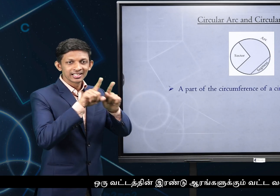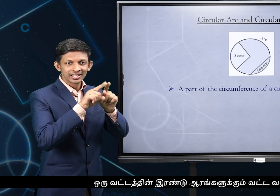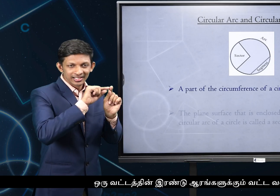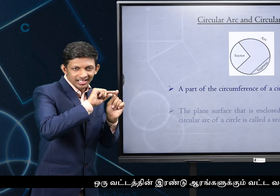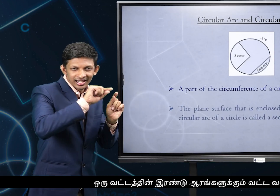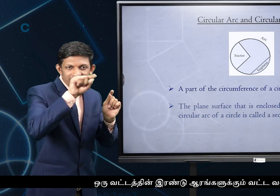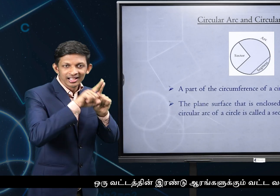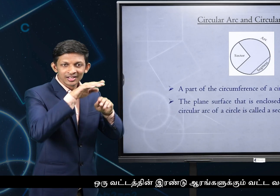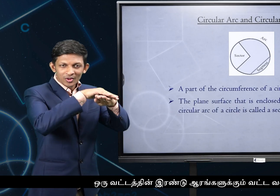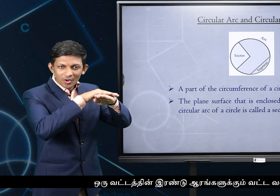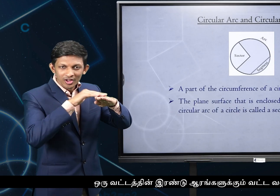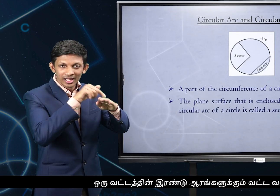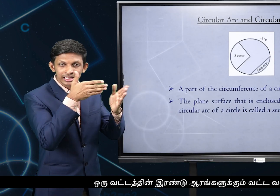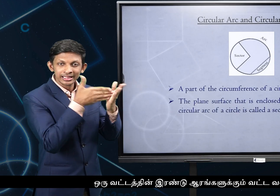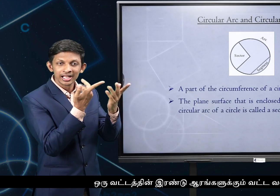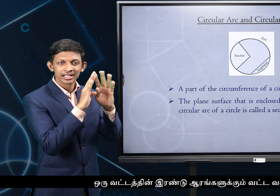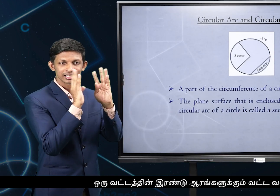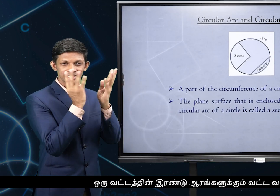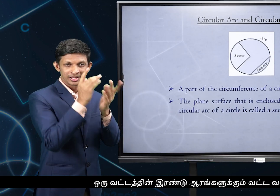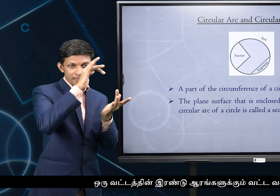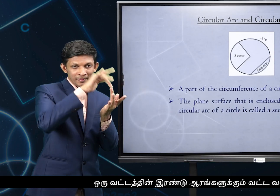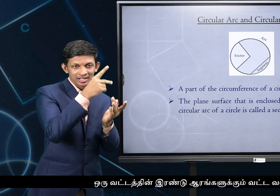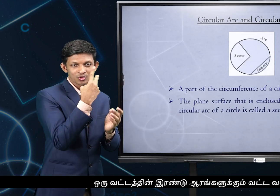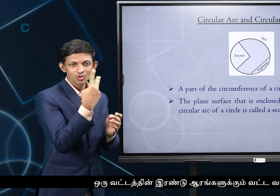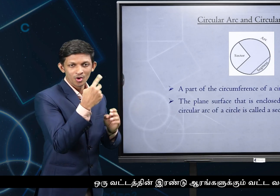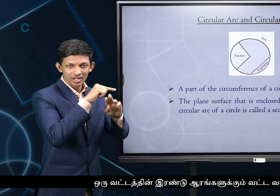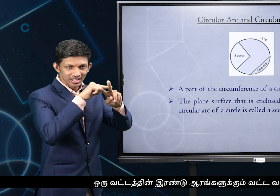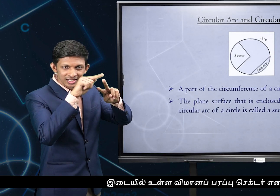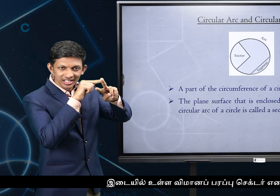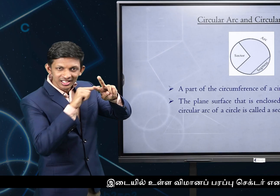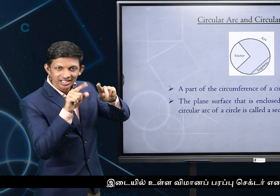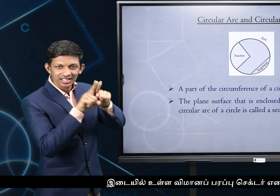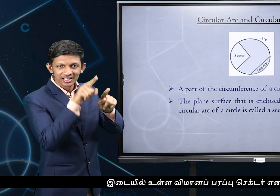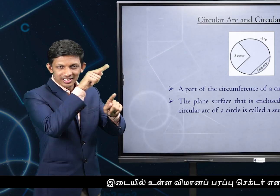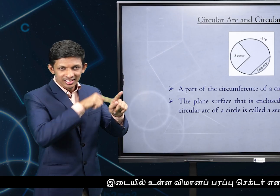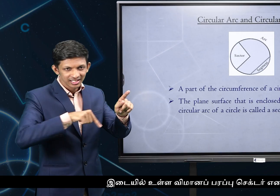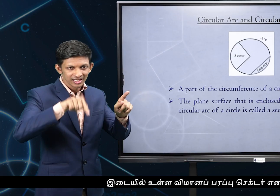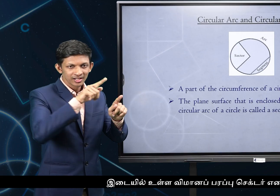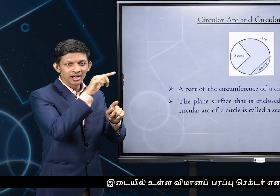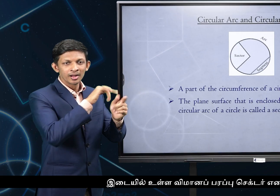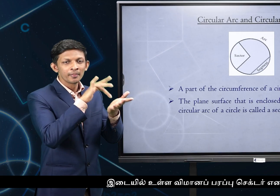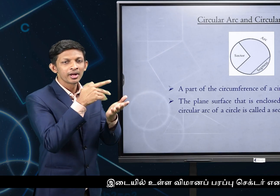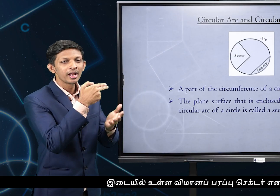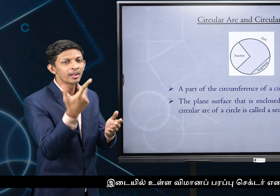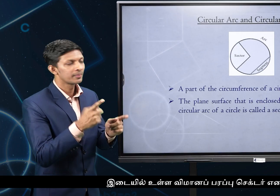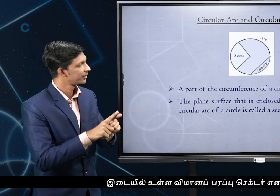ஒரு வட்டத்தின் இரண்டு ஆரங்களுக்கும் வட்ட வளைவுகளுக்கும் இடையில் உள்ள சமதள பரப்பு